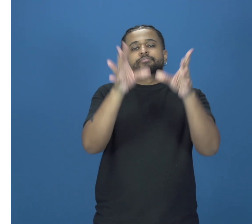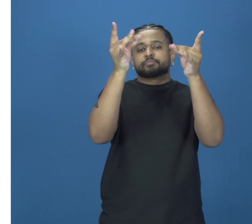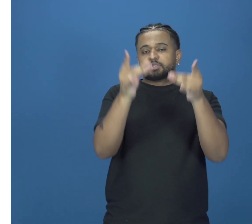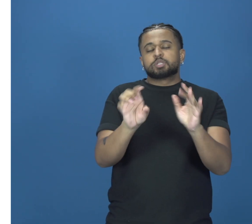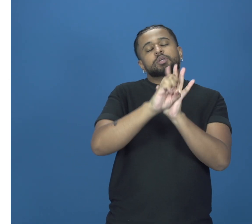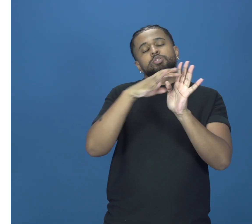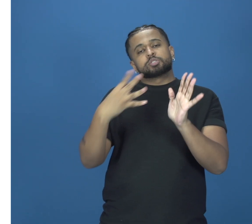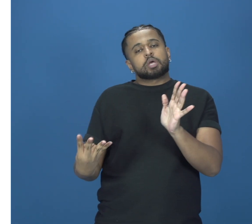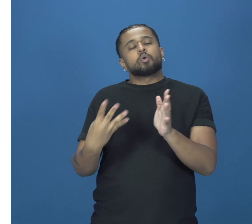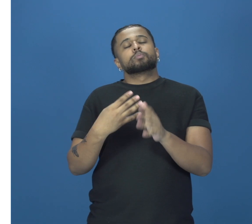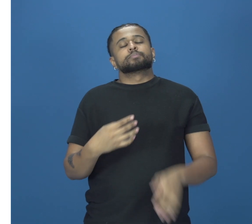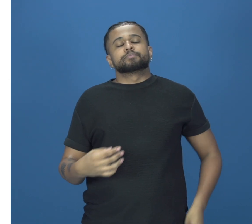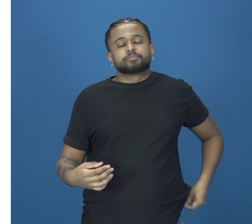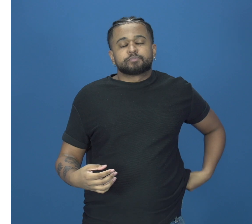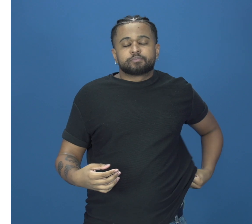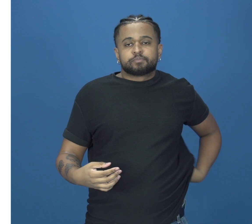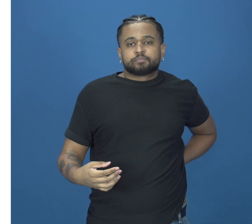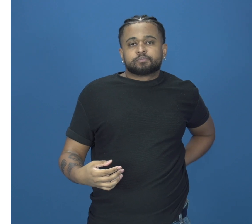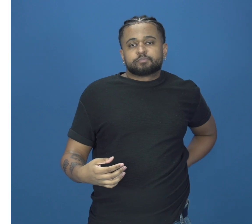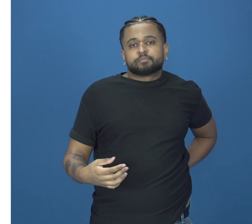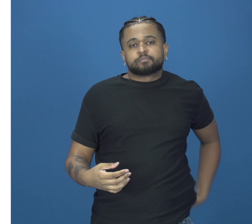nos editais publicados pela UNILA.